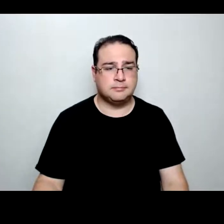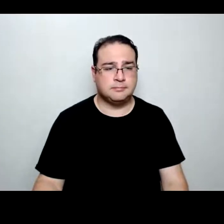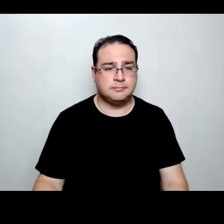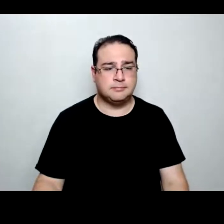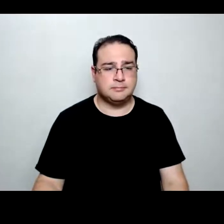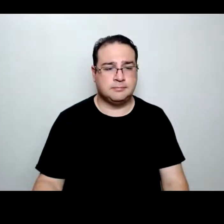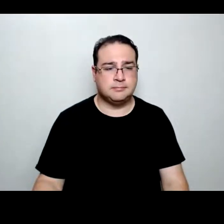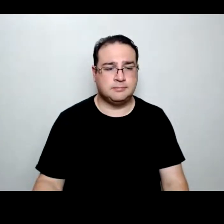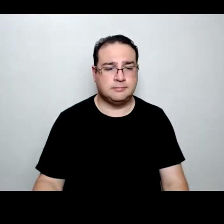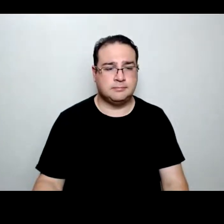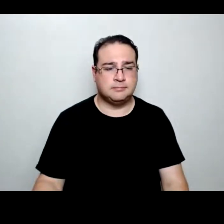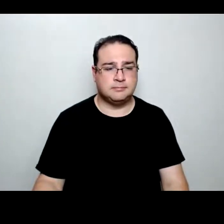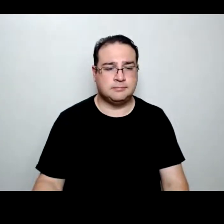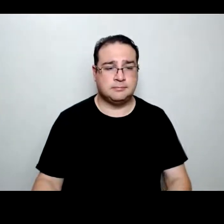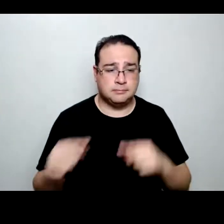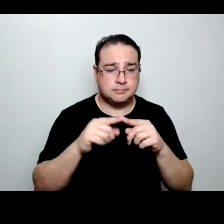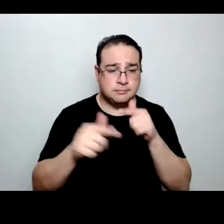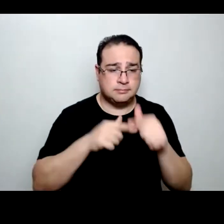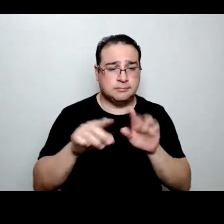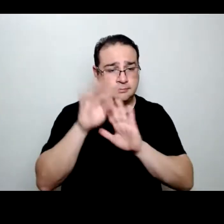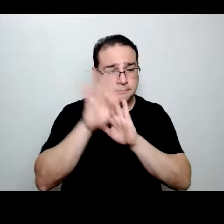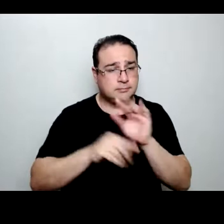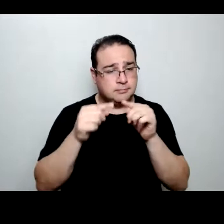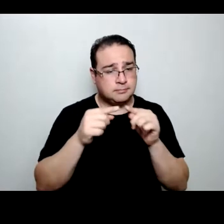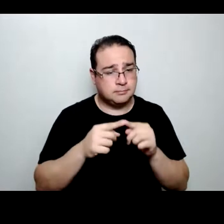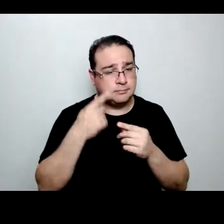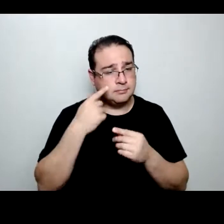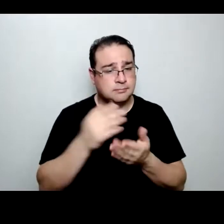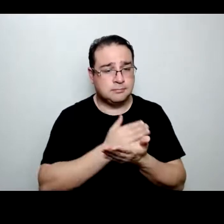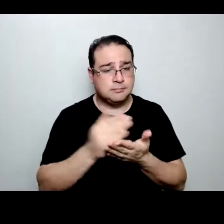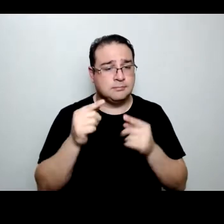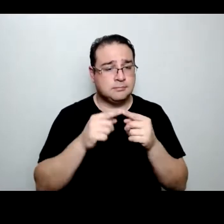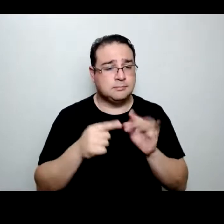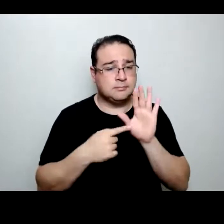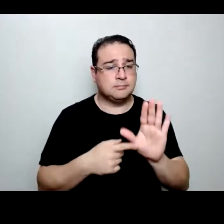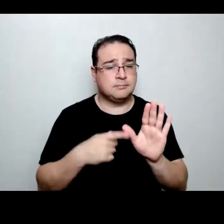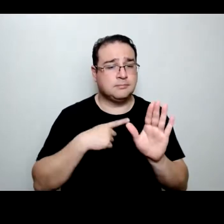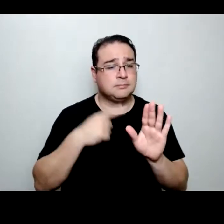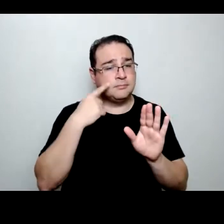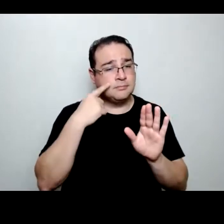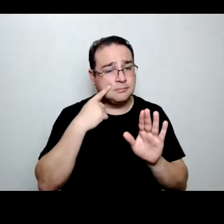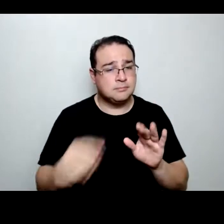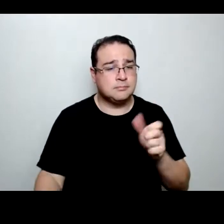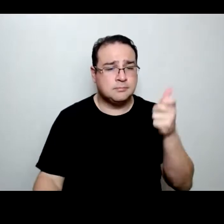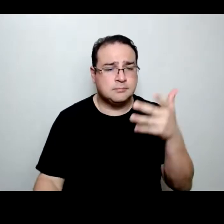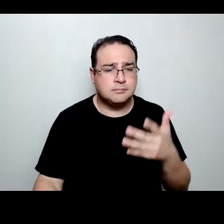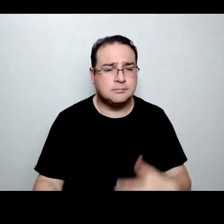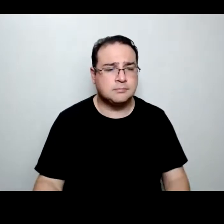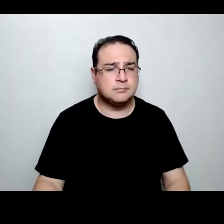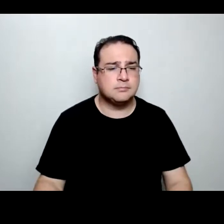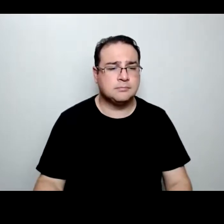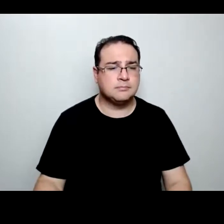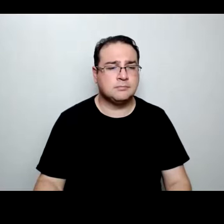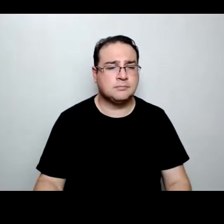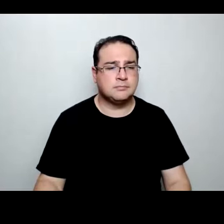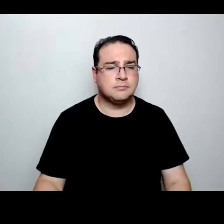também trabalham também com textos, né? E oferecem esse recurso de análise interlinear dos